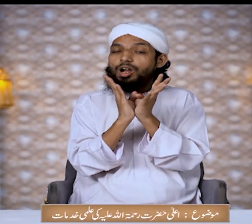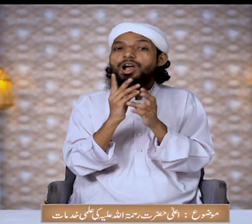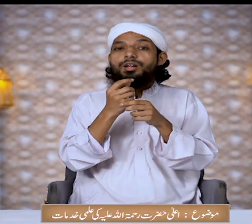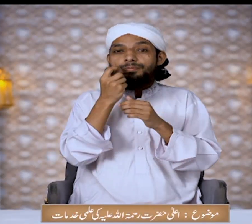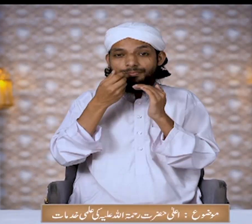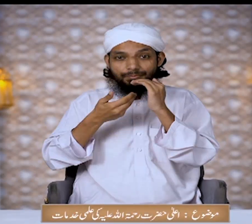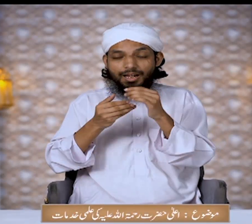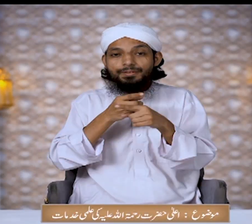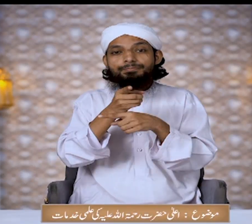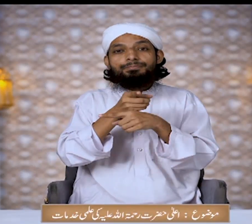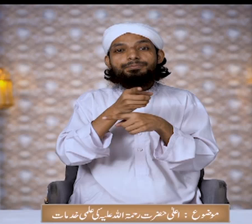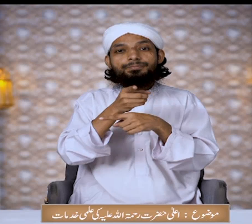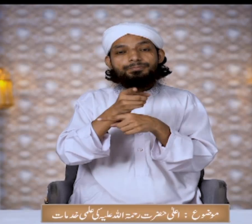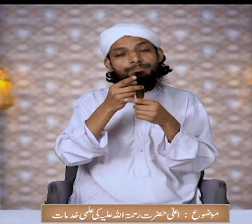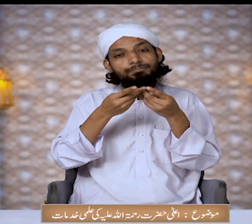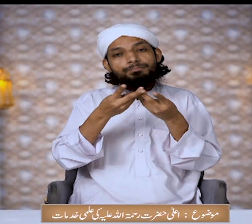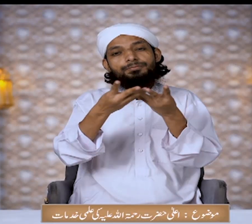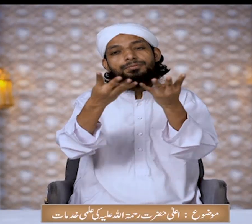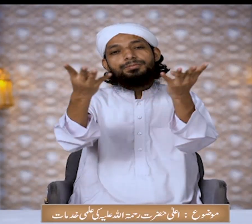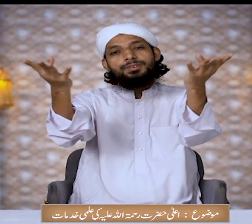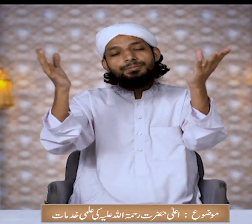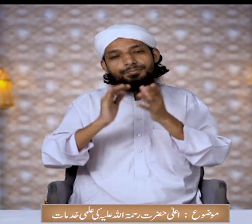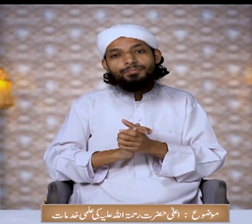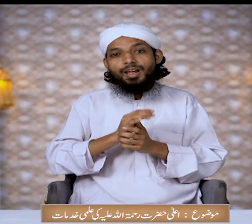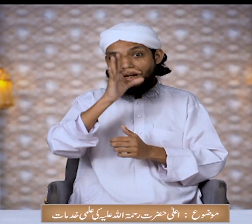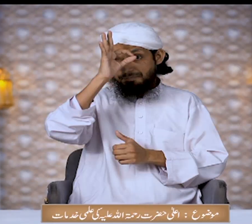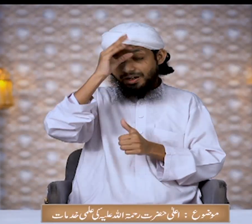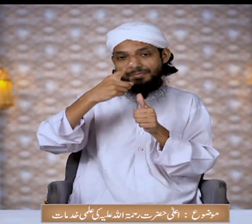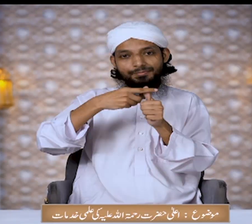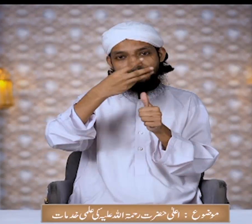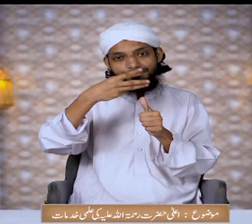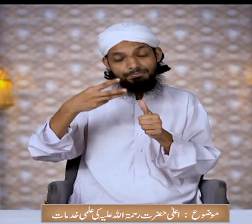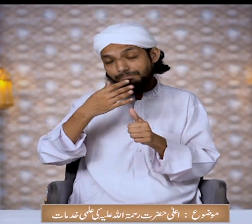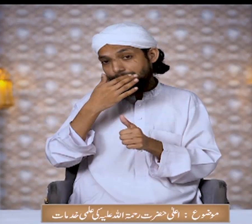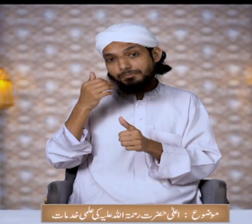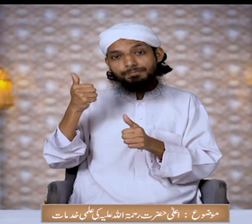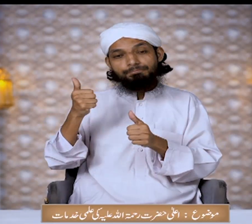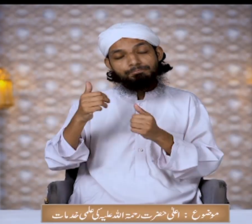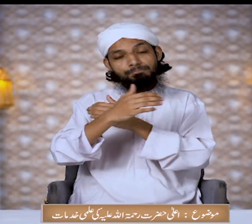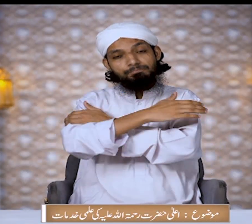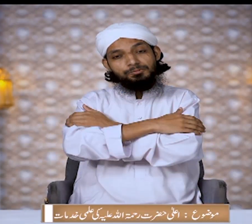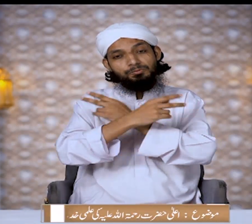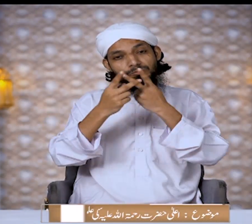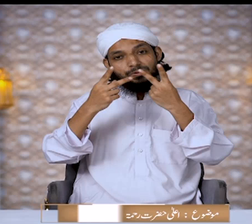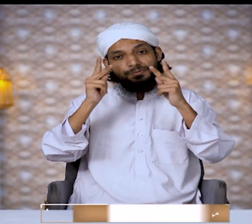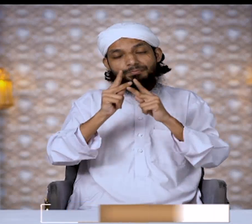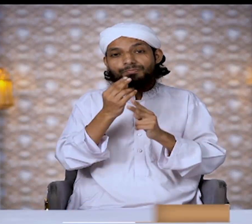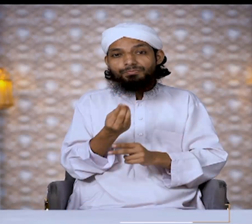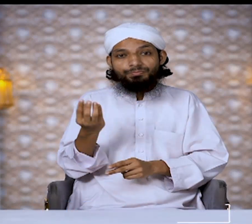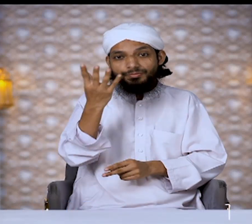علم دین کے سینوں میں منتقل فرمایا۔ یقیناً یہ آپ رحمۃ اللہ علیہ کی کھلی کرامت تھی، اس لیے کہ آپ رحمۃ اللہ علیہ کے شب و روز کے معاملات پر